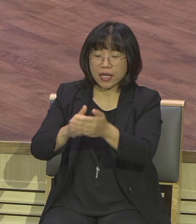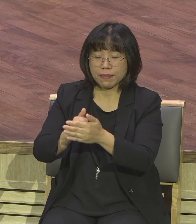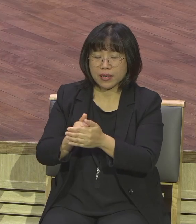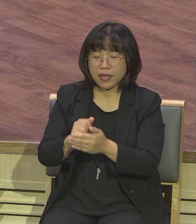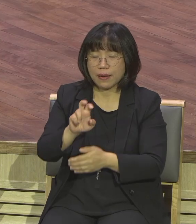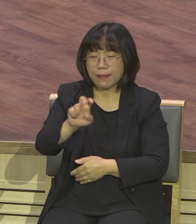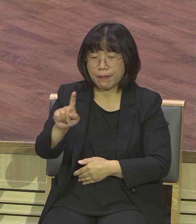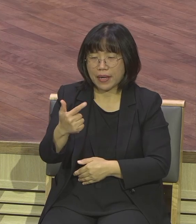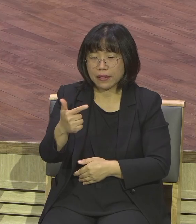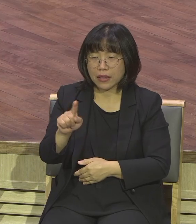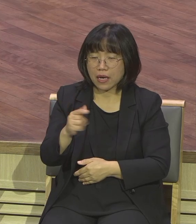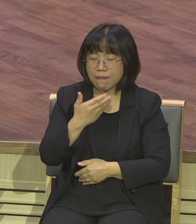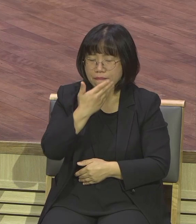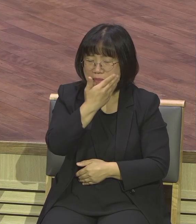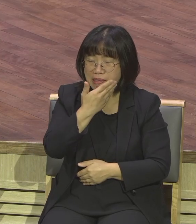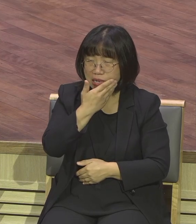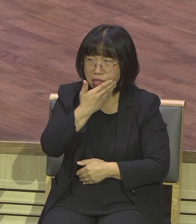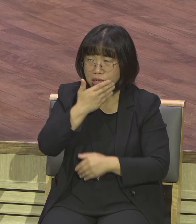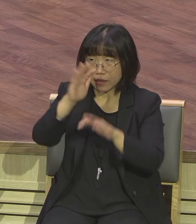이유가 뭐냐?